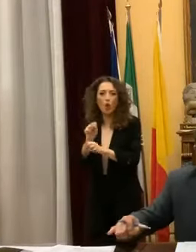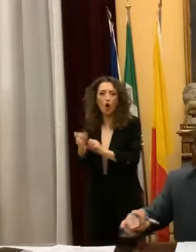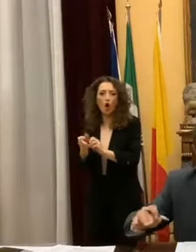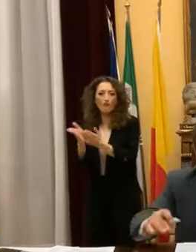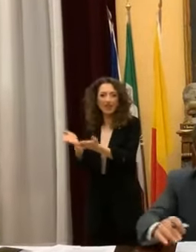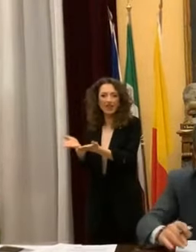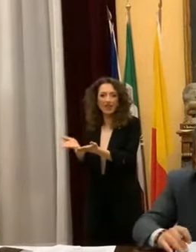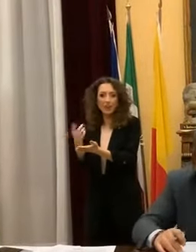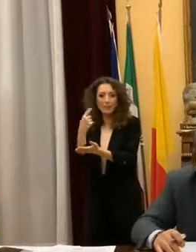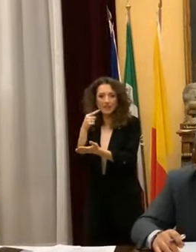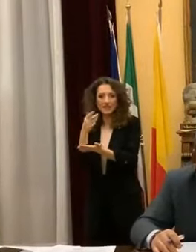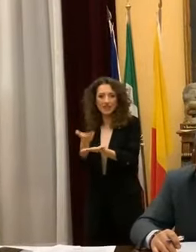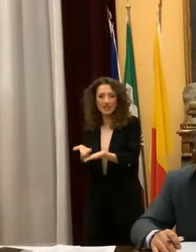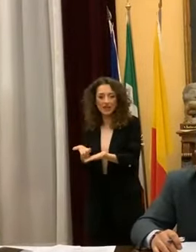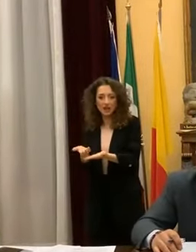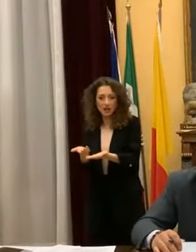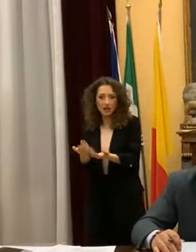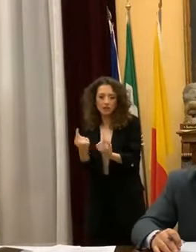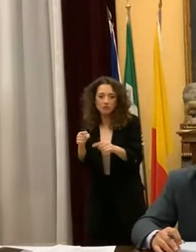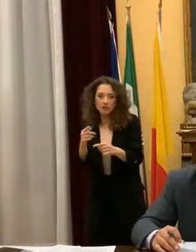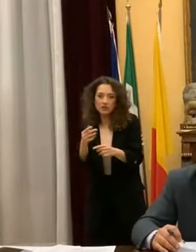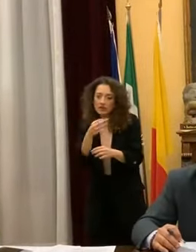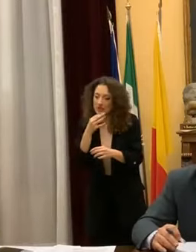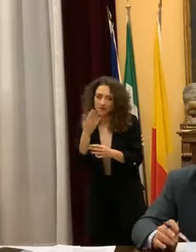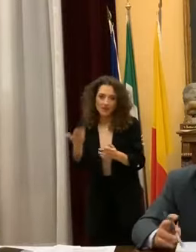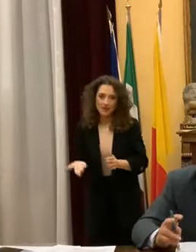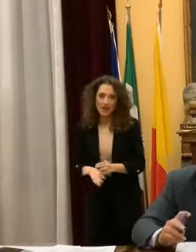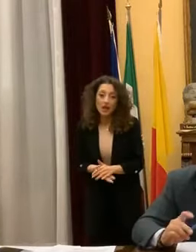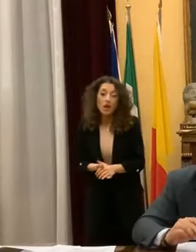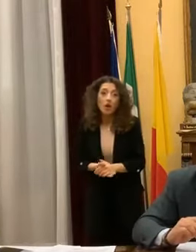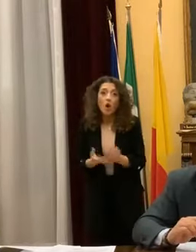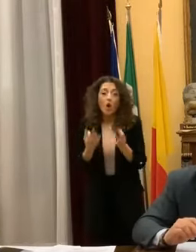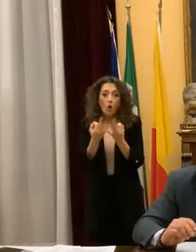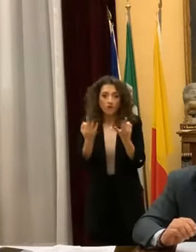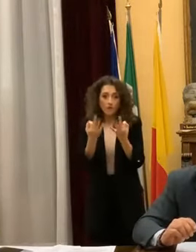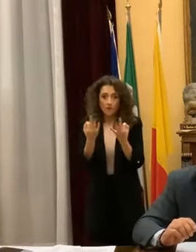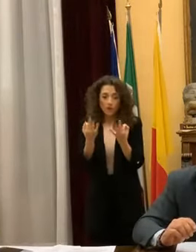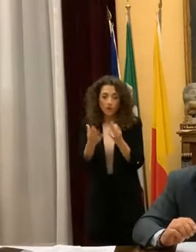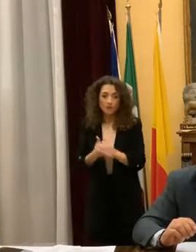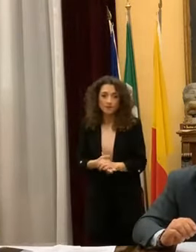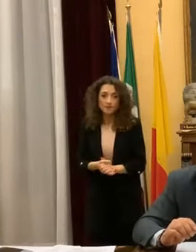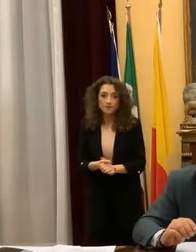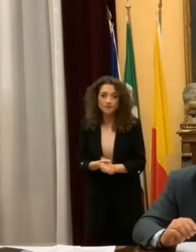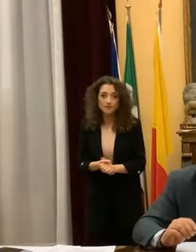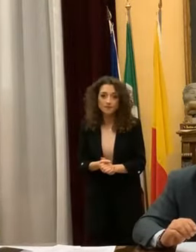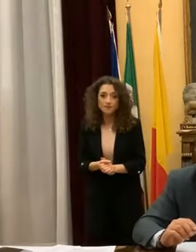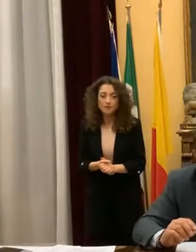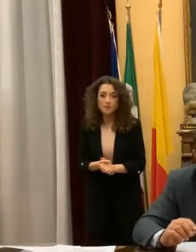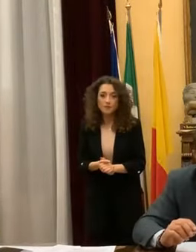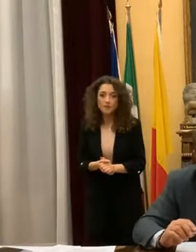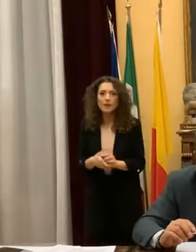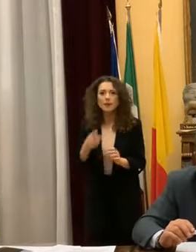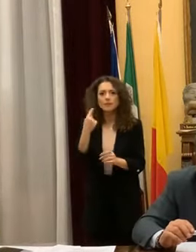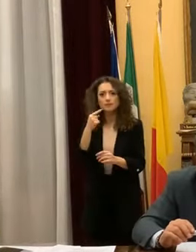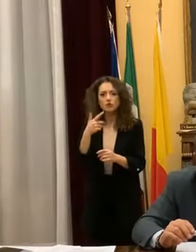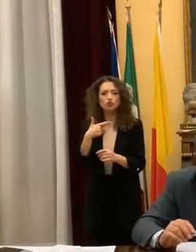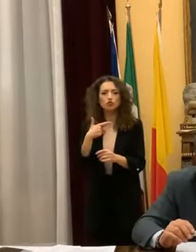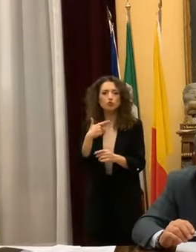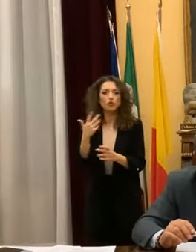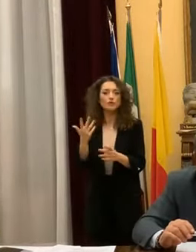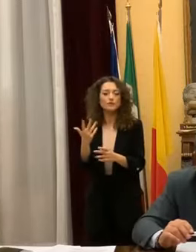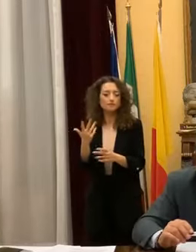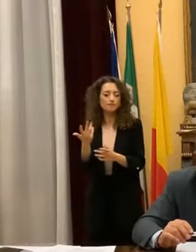E quindi è ovvio che Poi se a Messina c'è un sindaco che